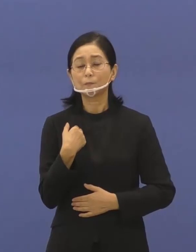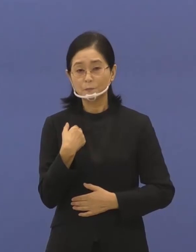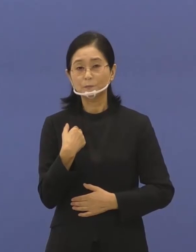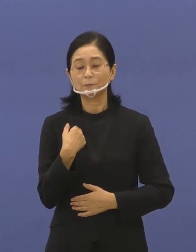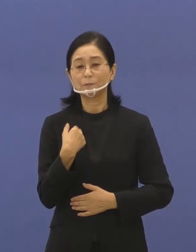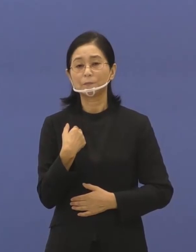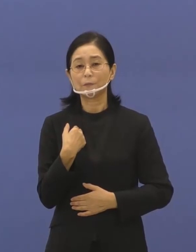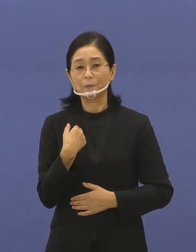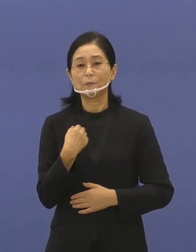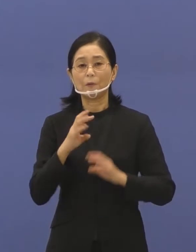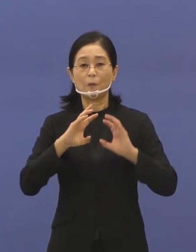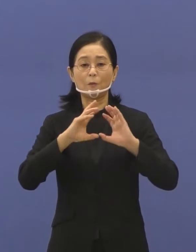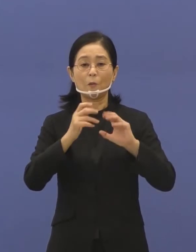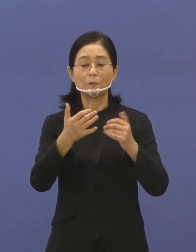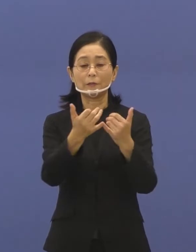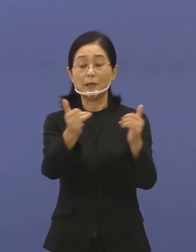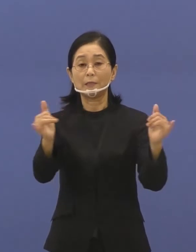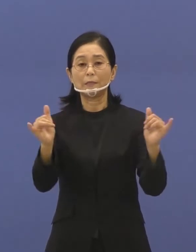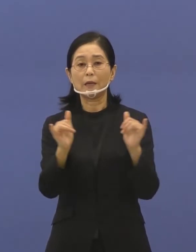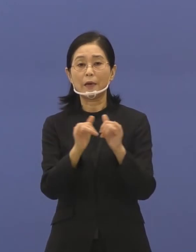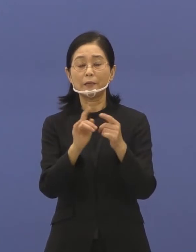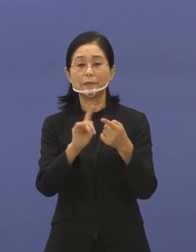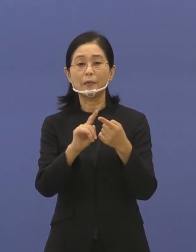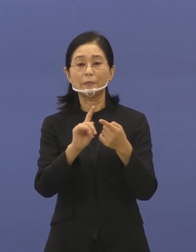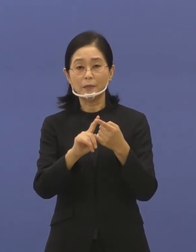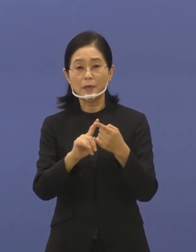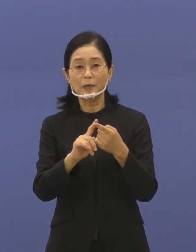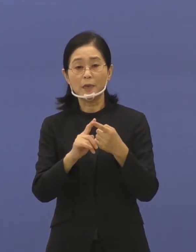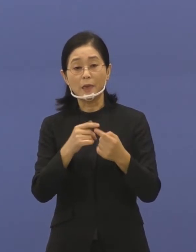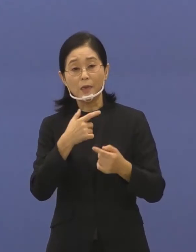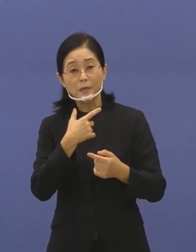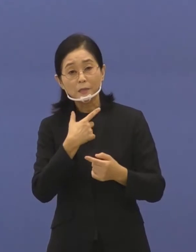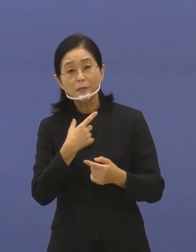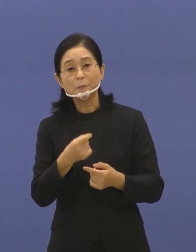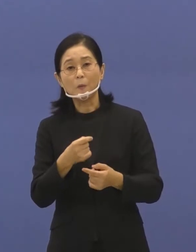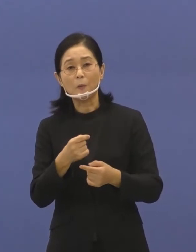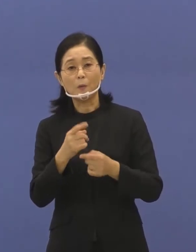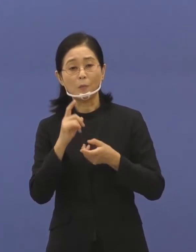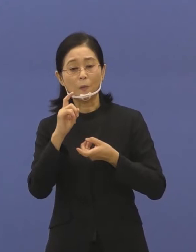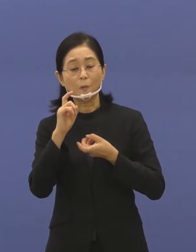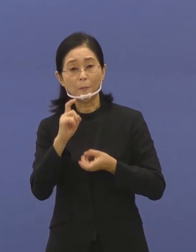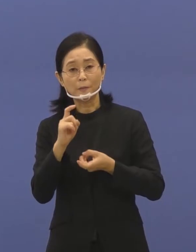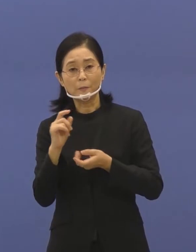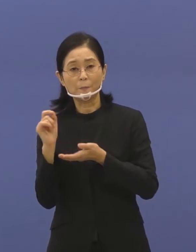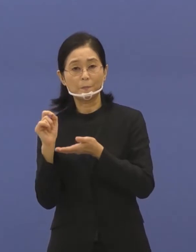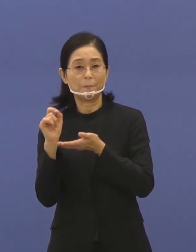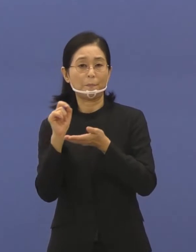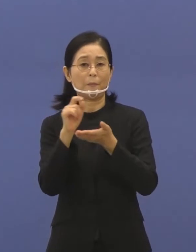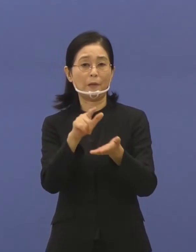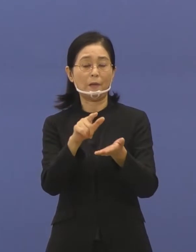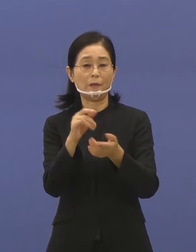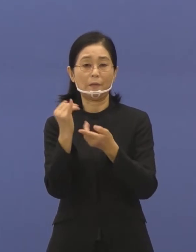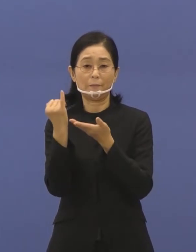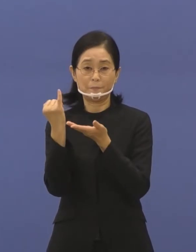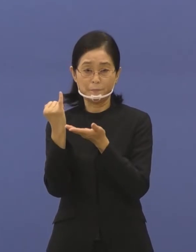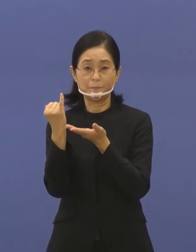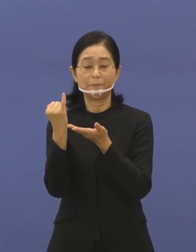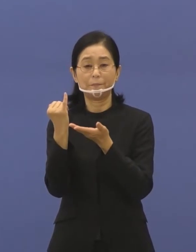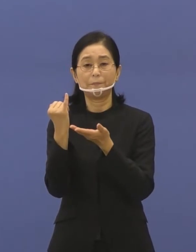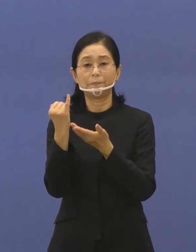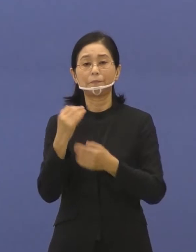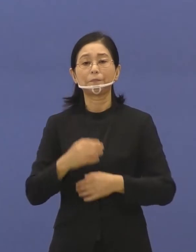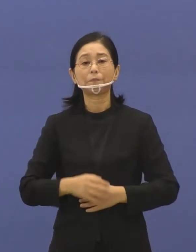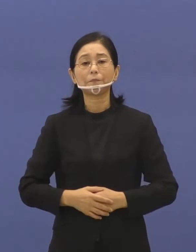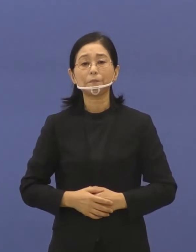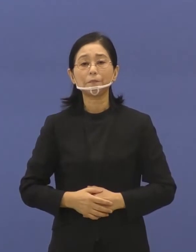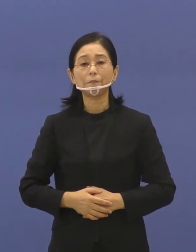全体に対して、希望を広げてくださるような演説をされ